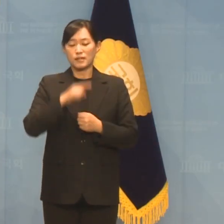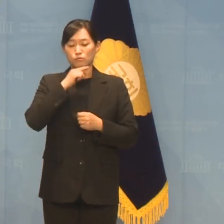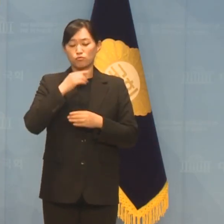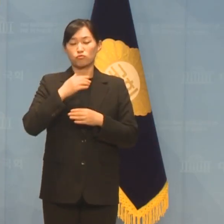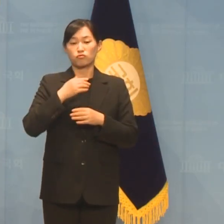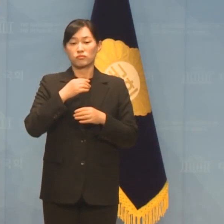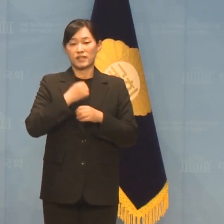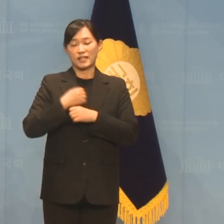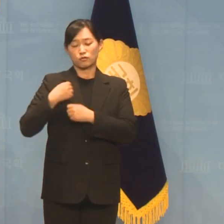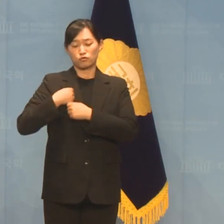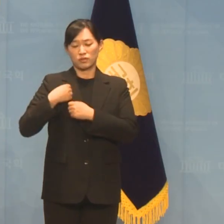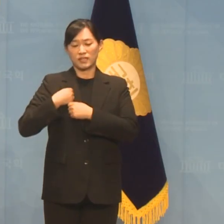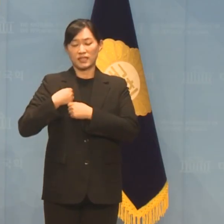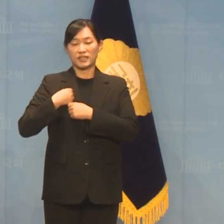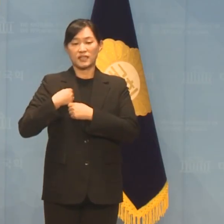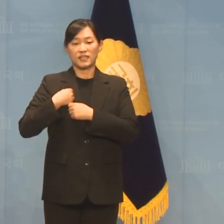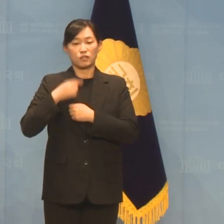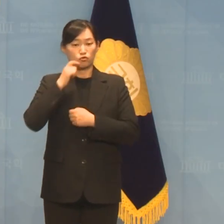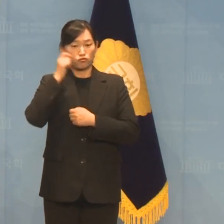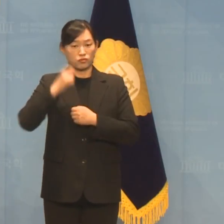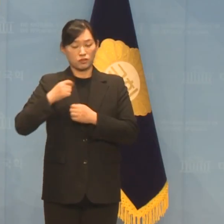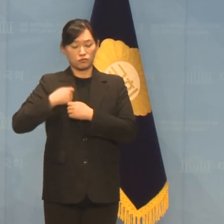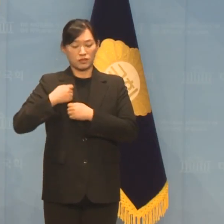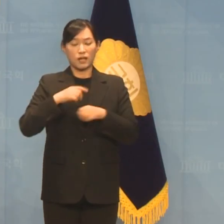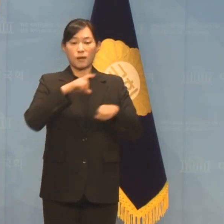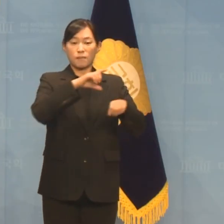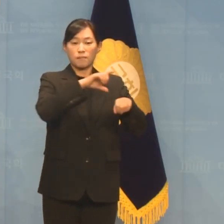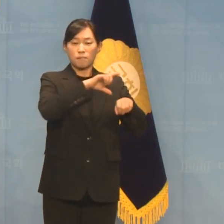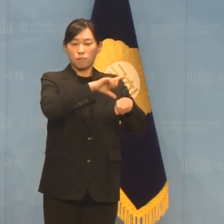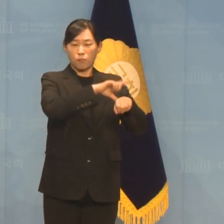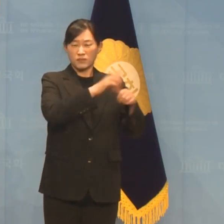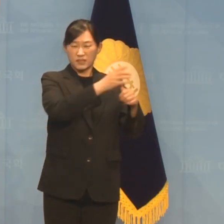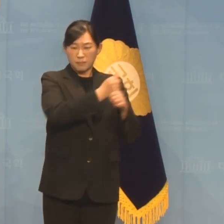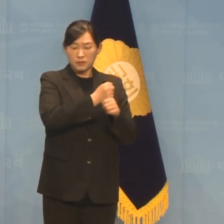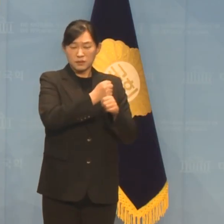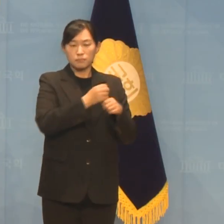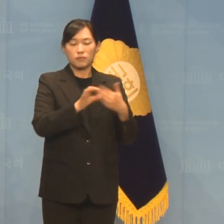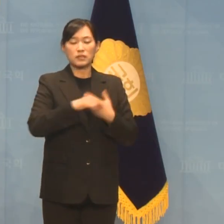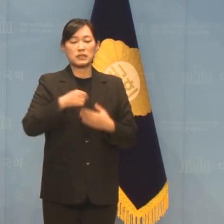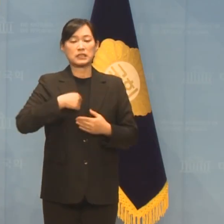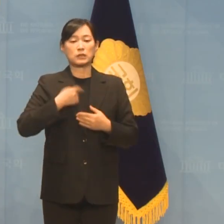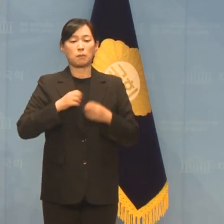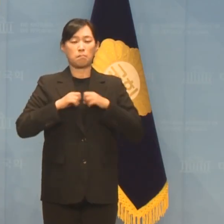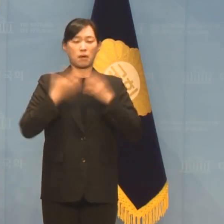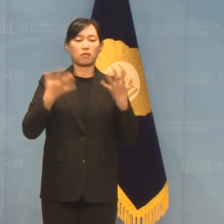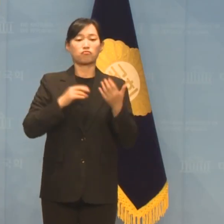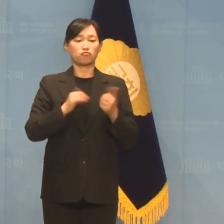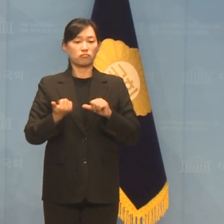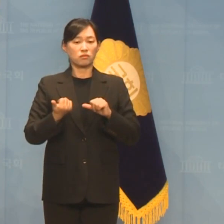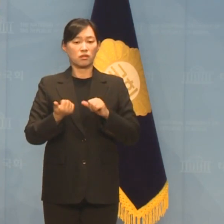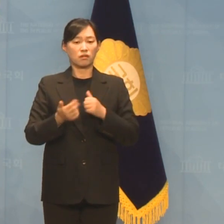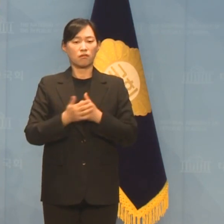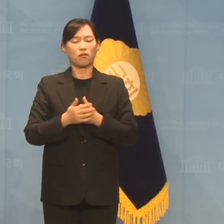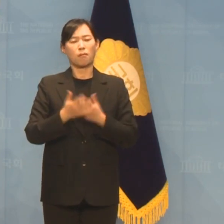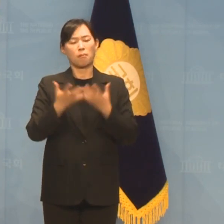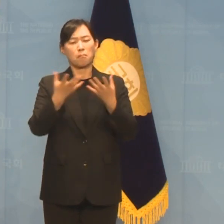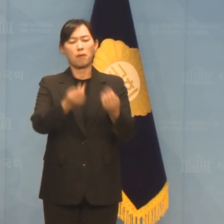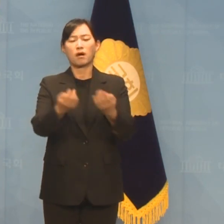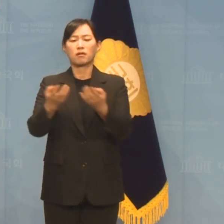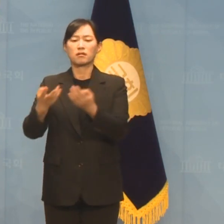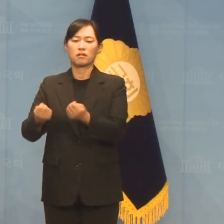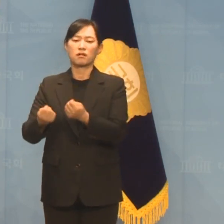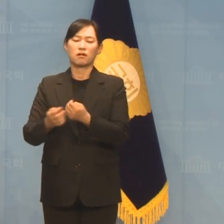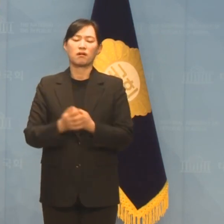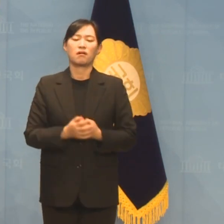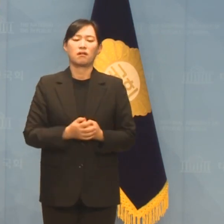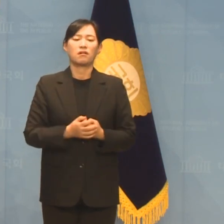우크라이나 군에게 포로로 잡히게 될 경우 스스로 자폭을 선택하는 것이 비일비재하게